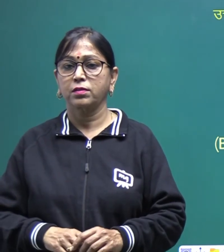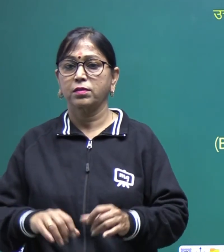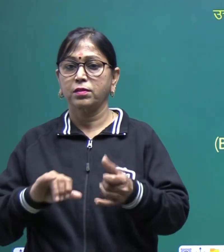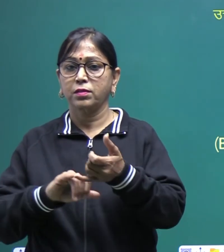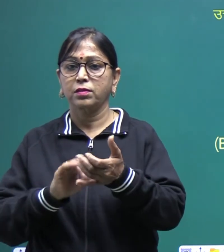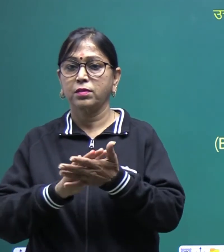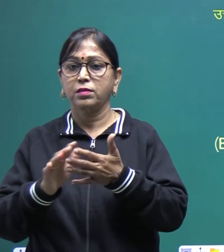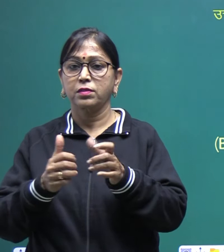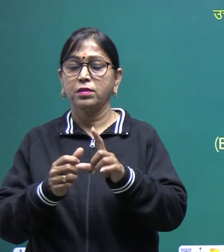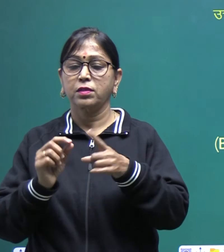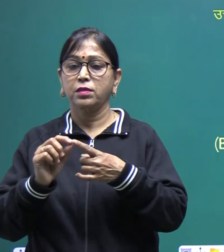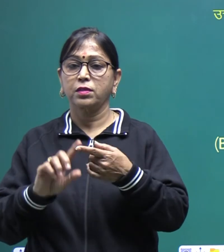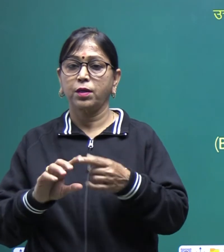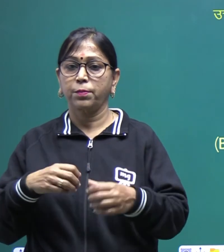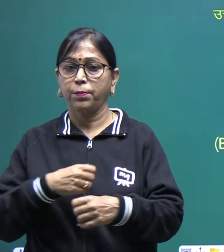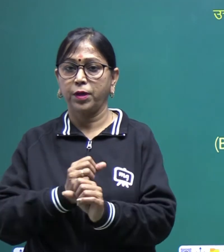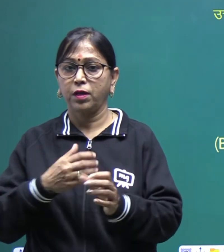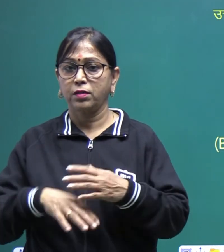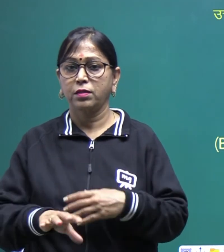संरचना बनाते हैं।